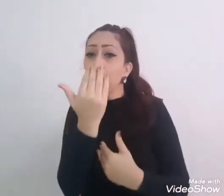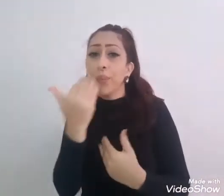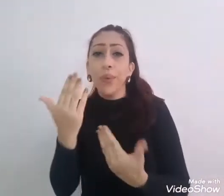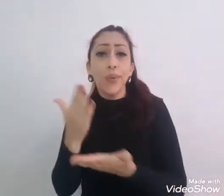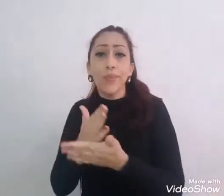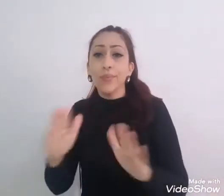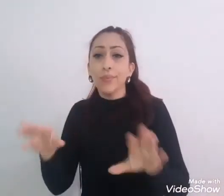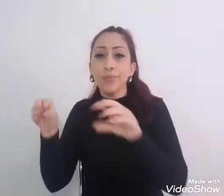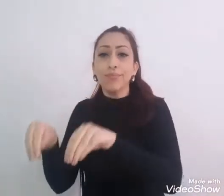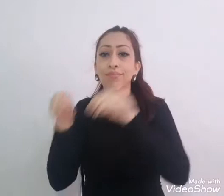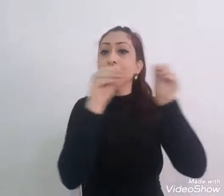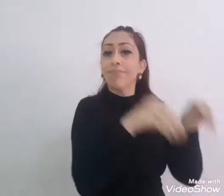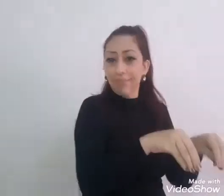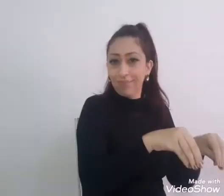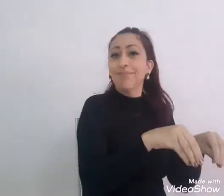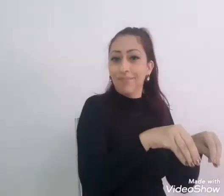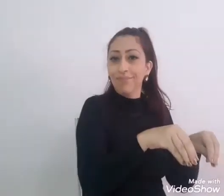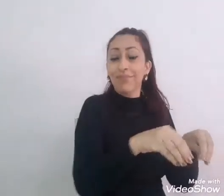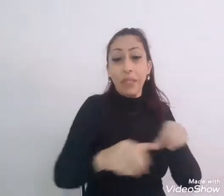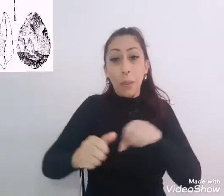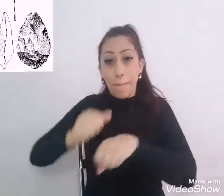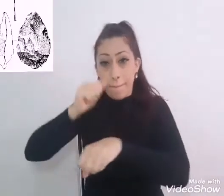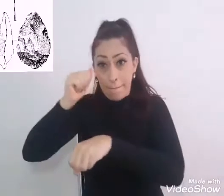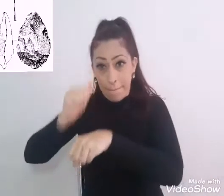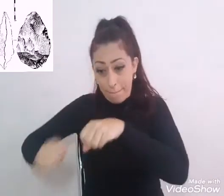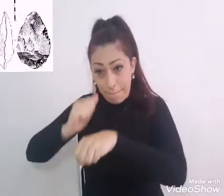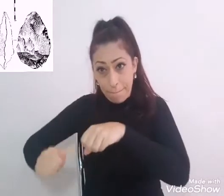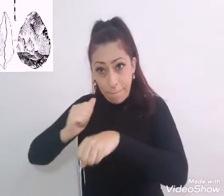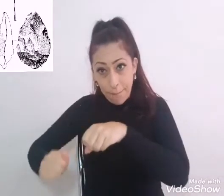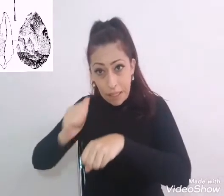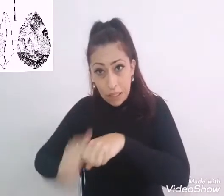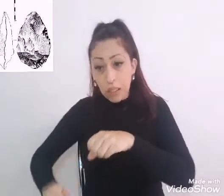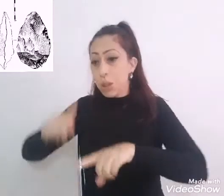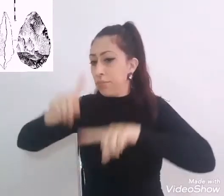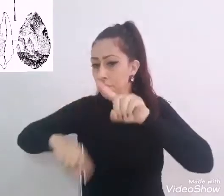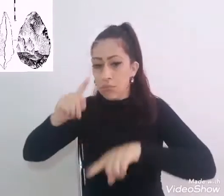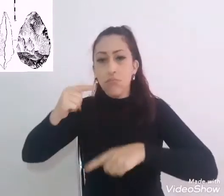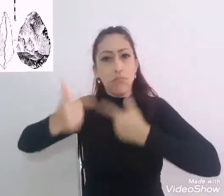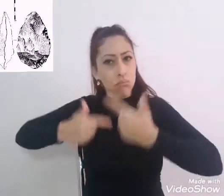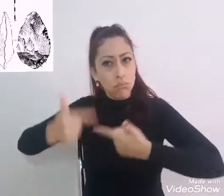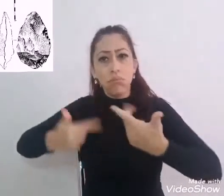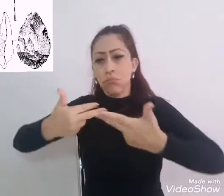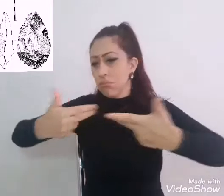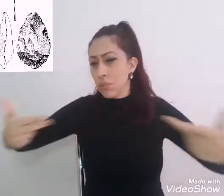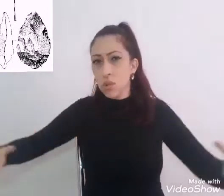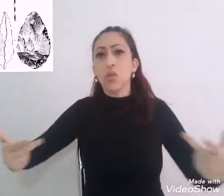ó, paleolítico, idade da pedra lascada, instrumentos e ferramentas, assim como